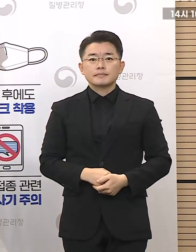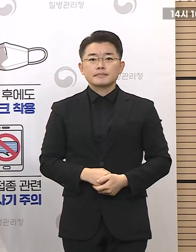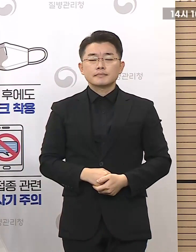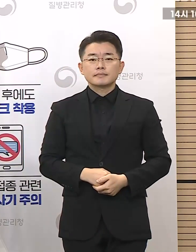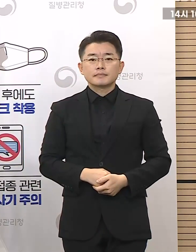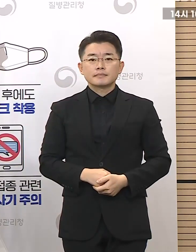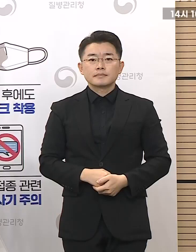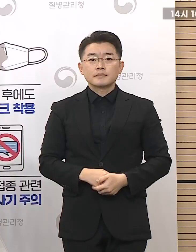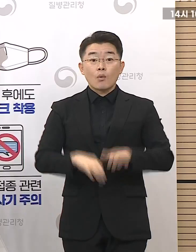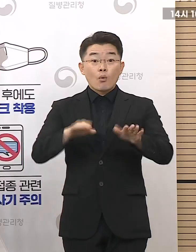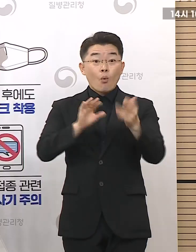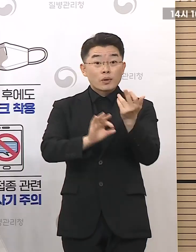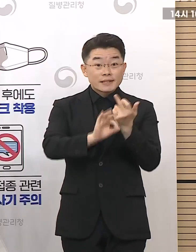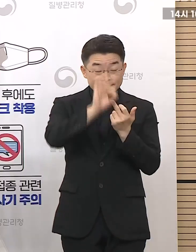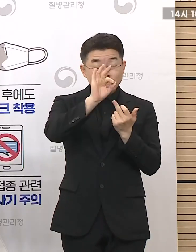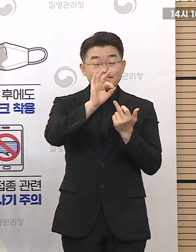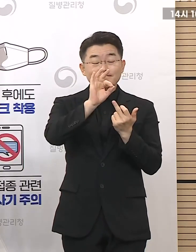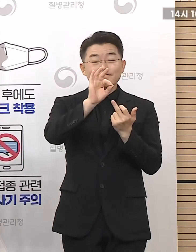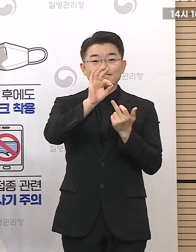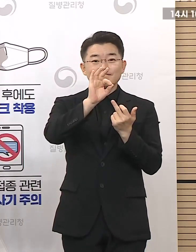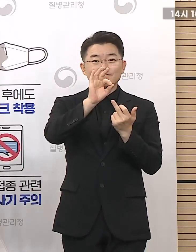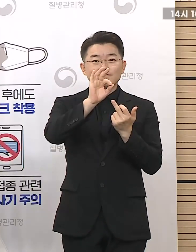네, 오늘 오전 전 국민의